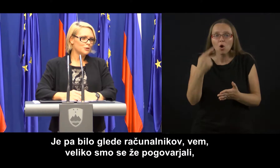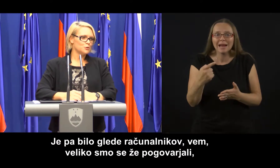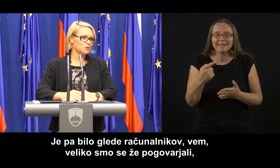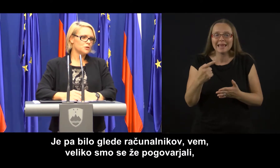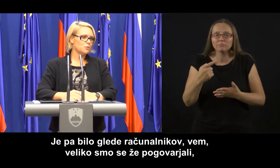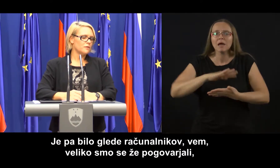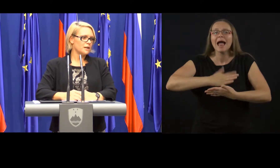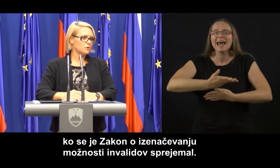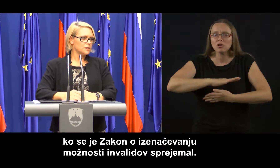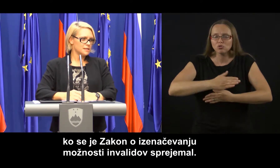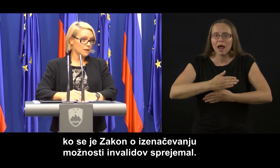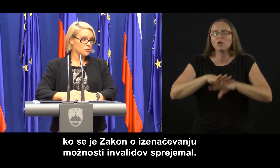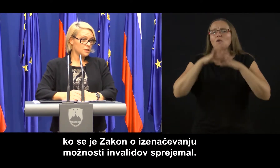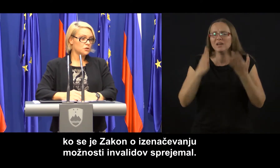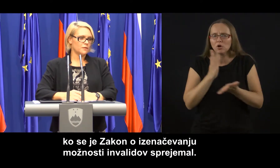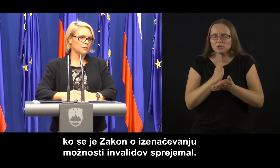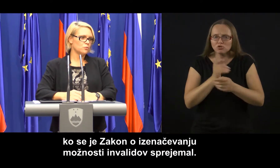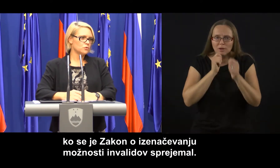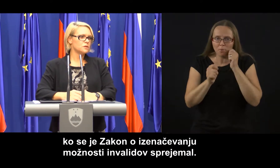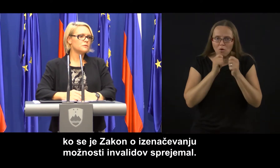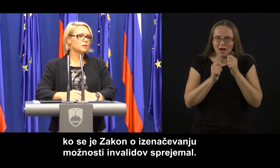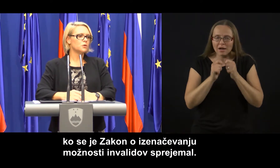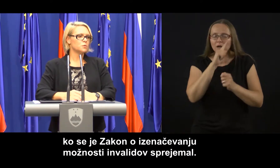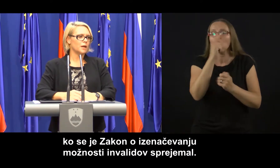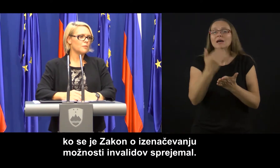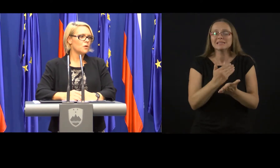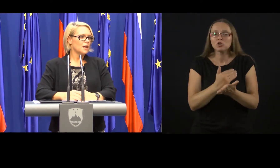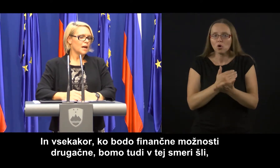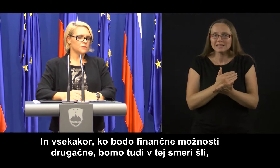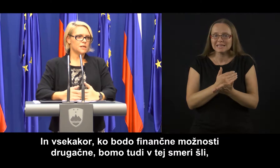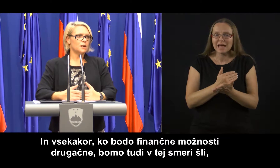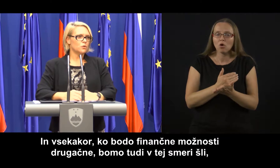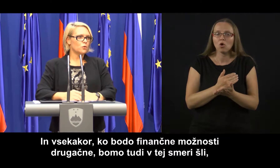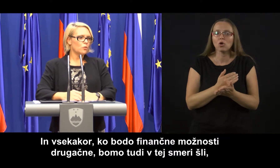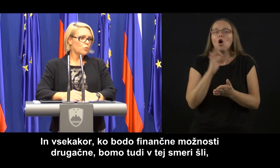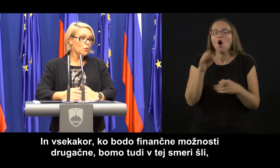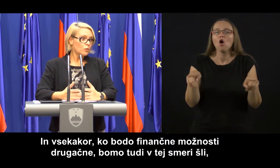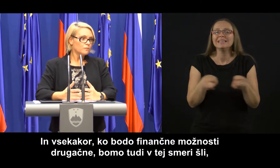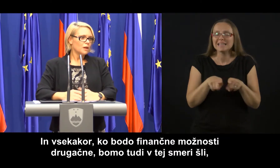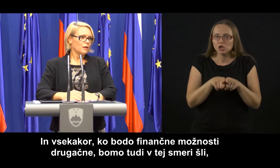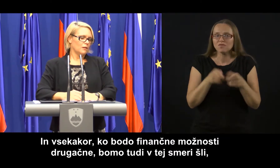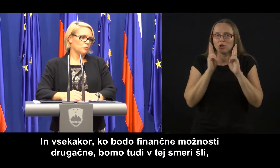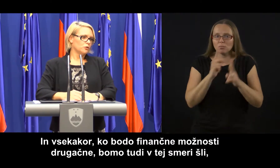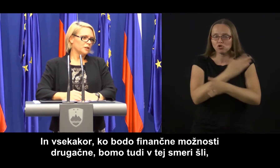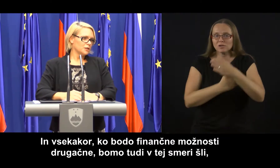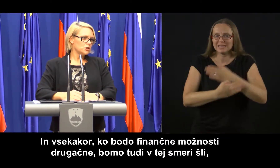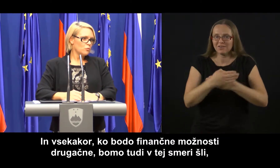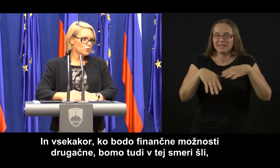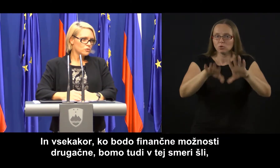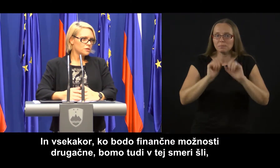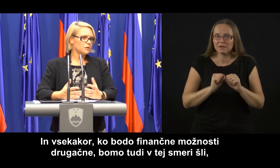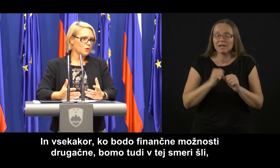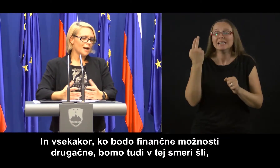vem, veliko smo se že pogovarjali, ko se je zakon o izenačevanju možnosti invalidov sprejemal in vsekakor, ko bodo